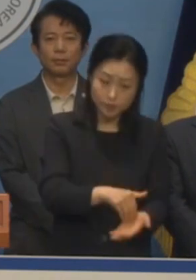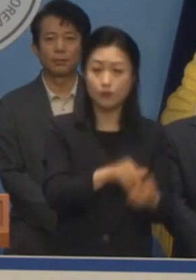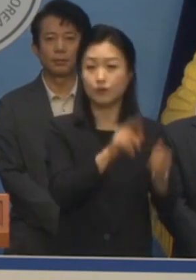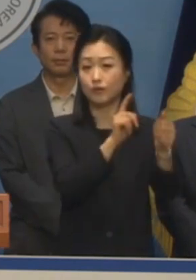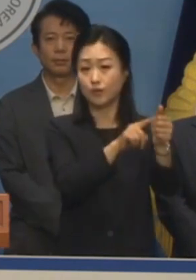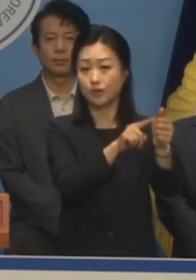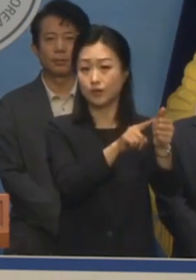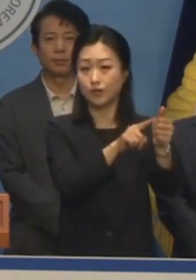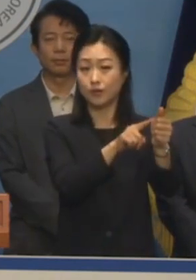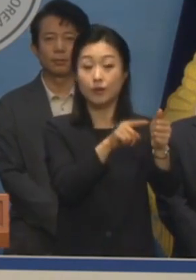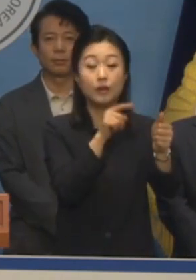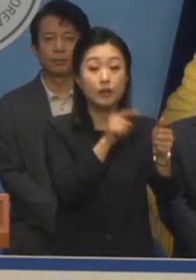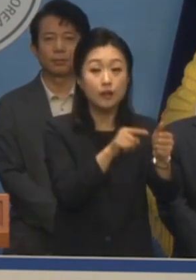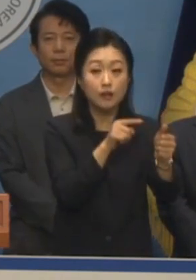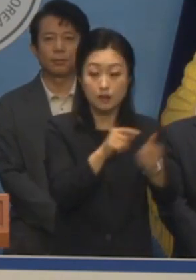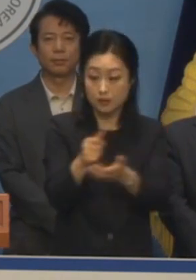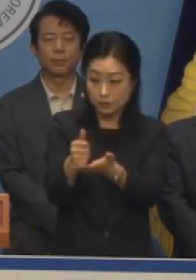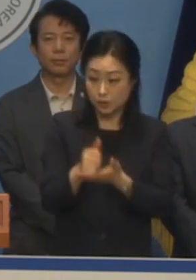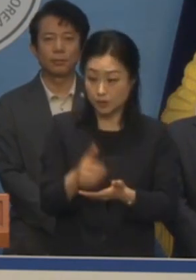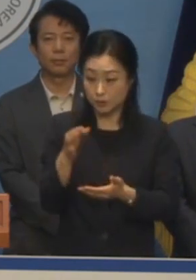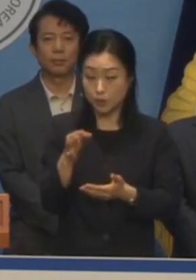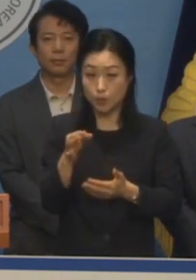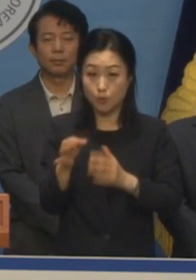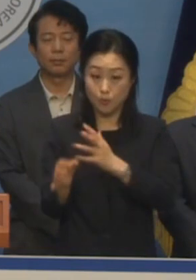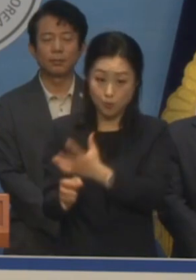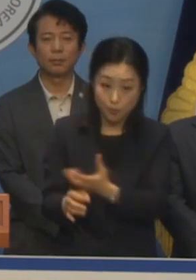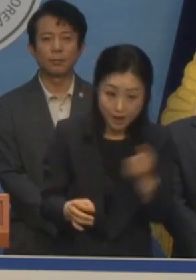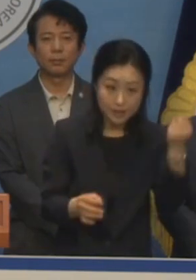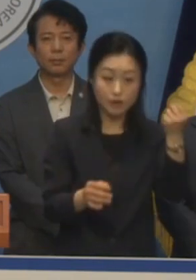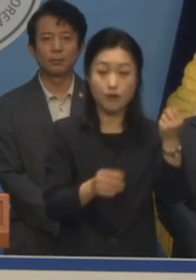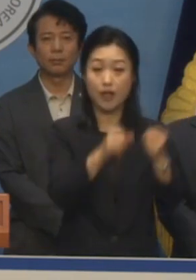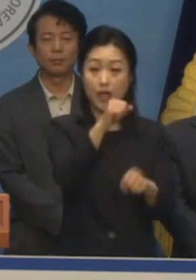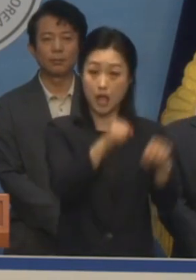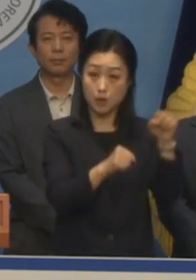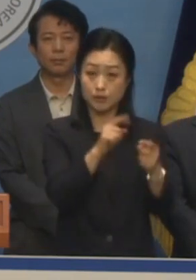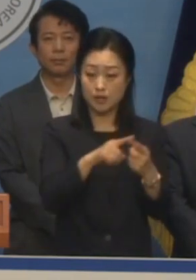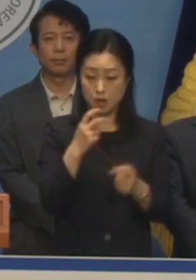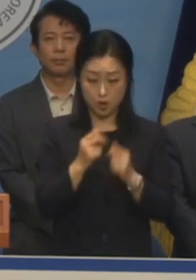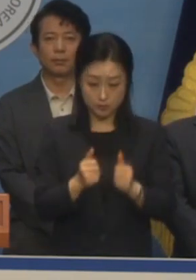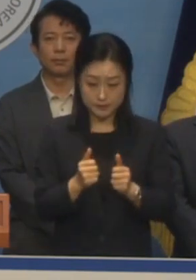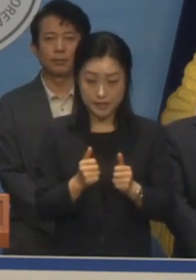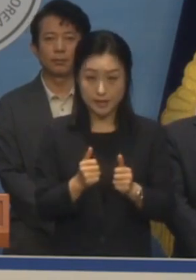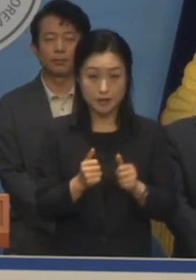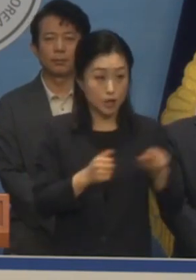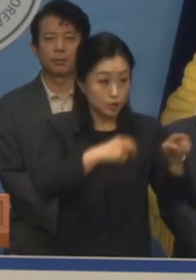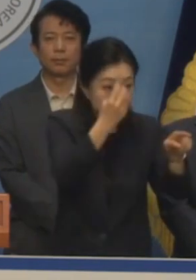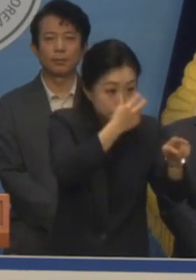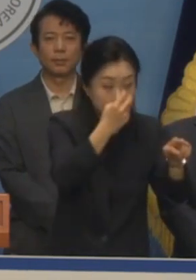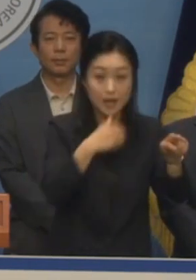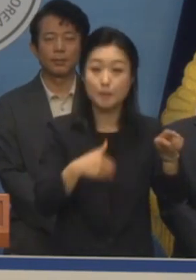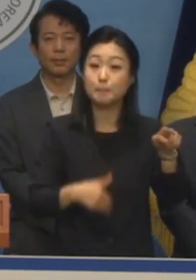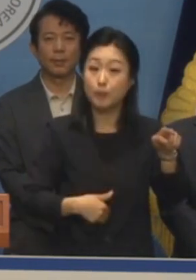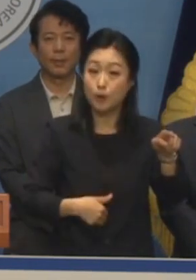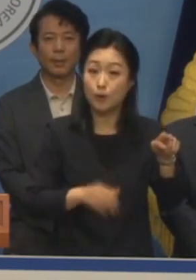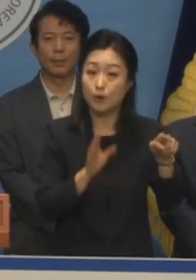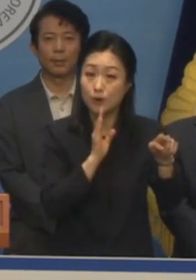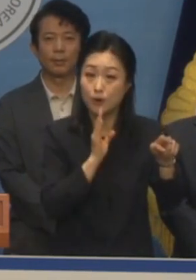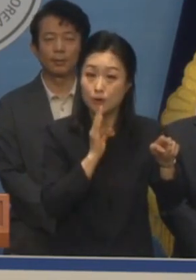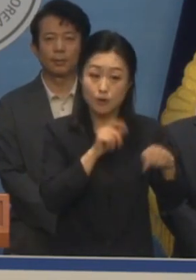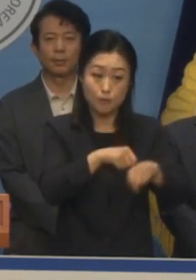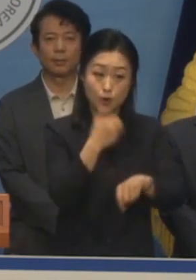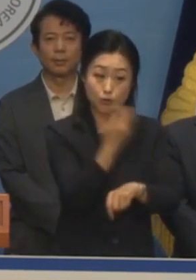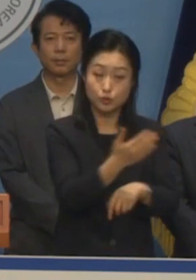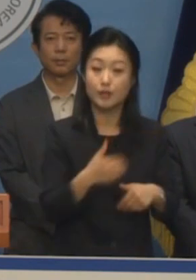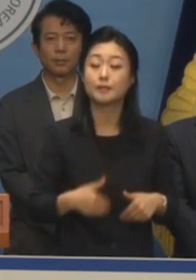것이고, 따라서 이런 고객의 자금을 횡령하는 행태에 대해서 검찰과 수사기관 참으로 엄중하게 수사하고 처벌해야 한다는